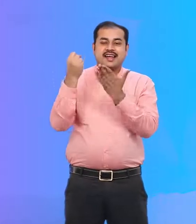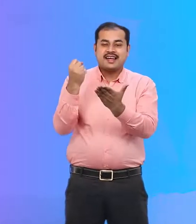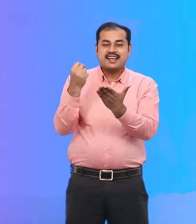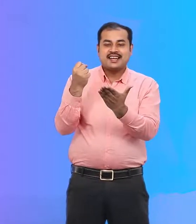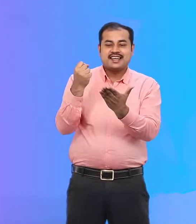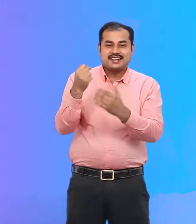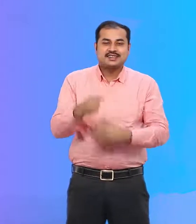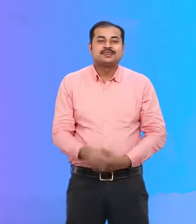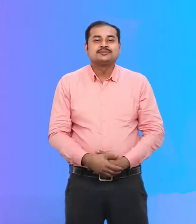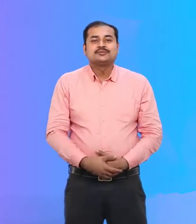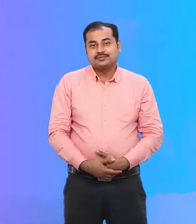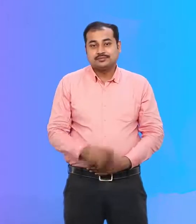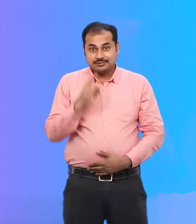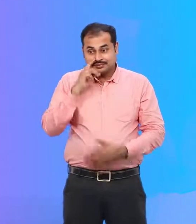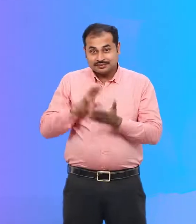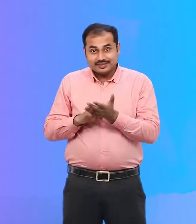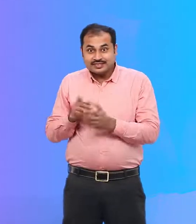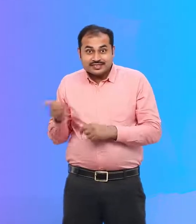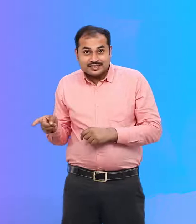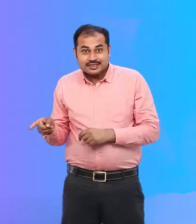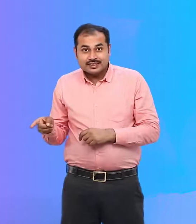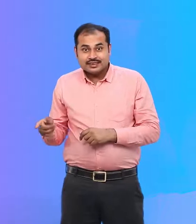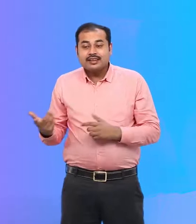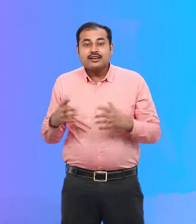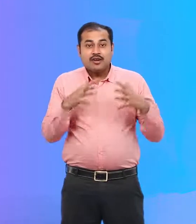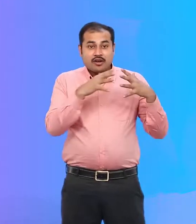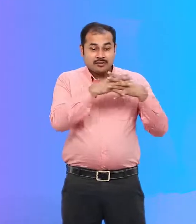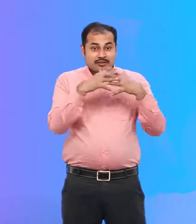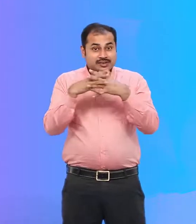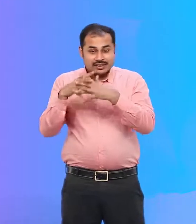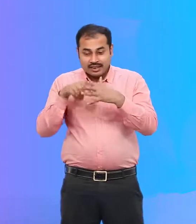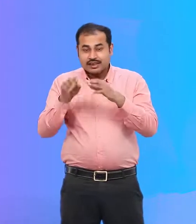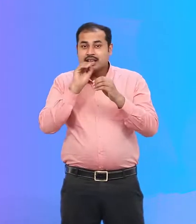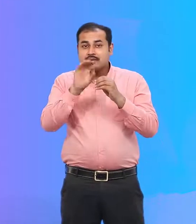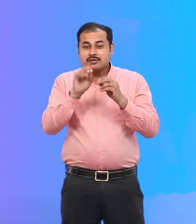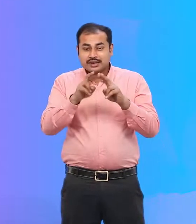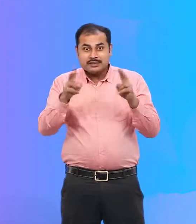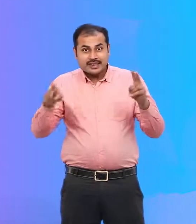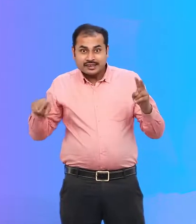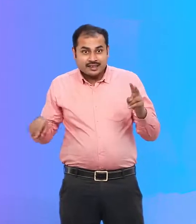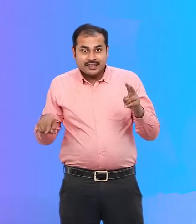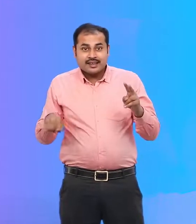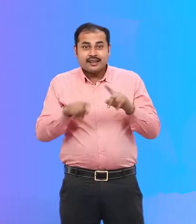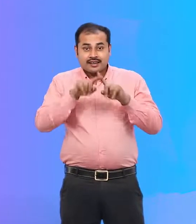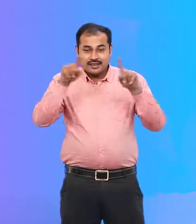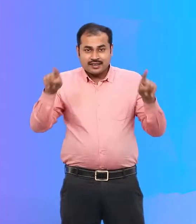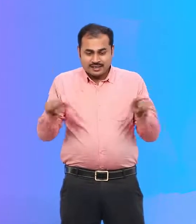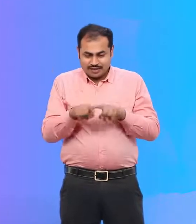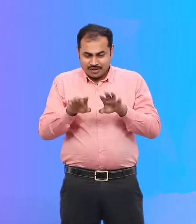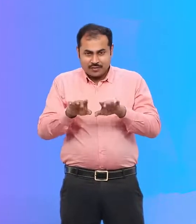झाल कि माया ने इस कंप्यूटर पर वेबसाइट पर उपलब्ध सूचनाओं को स्क्रीन रीडर की मदद से प्राप्त